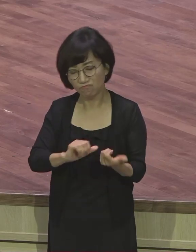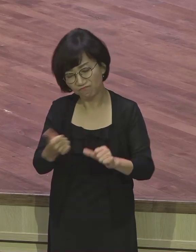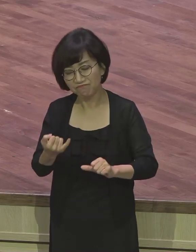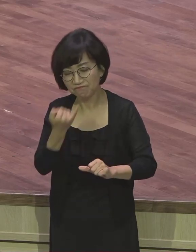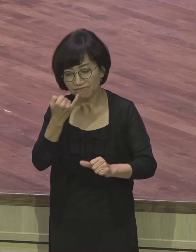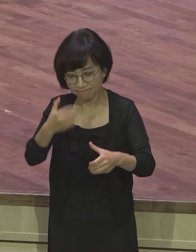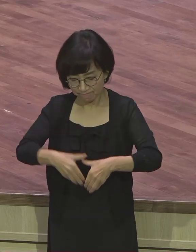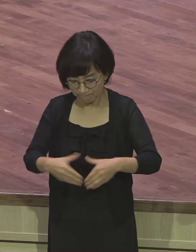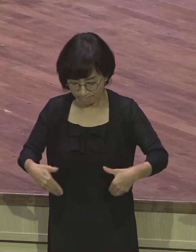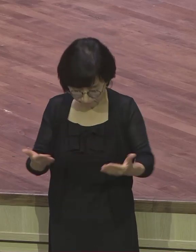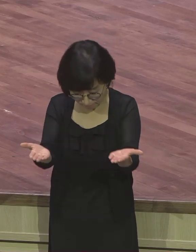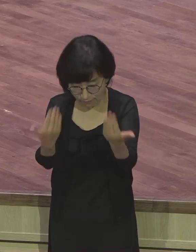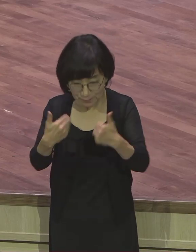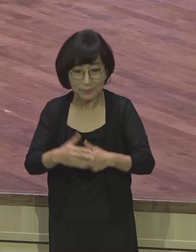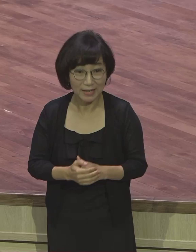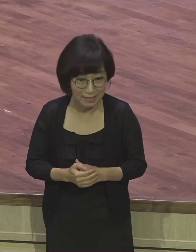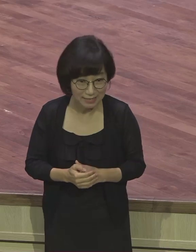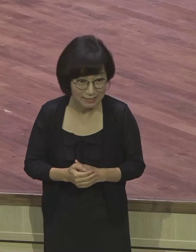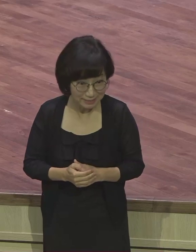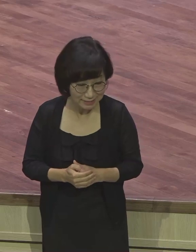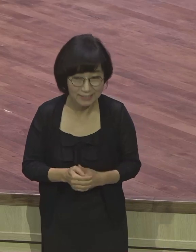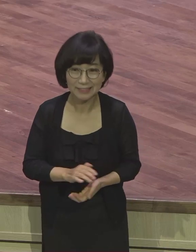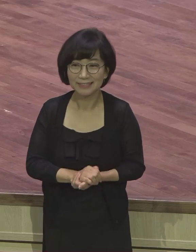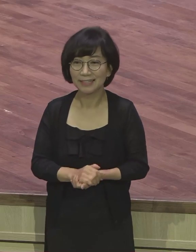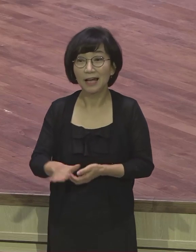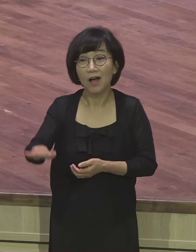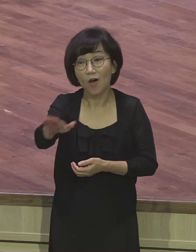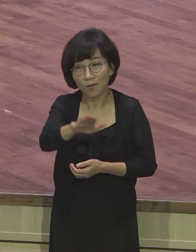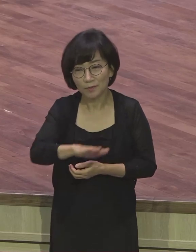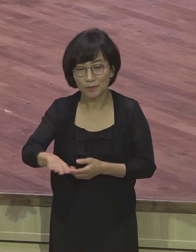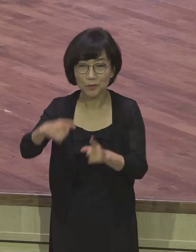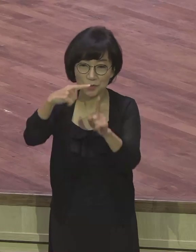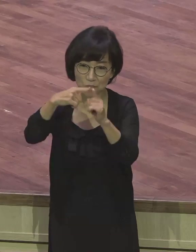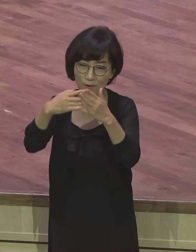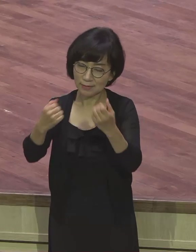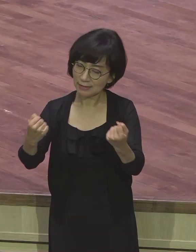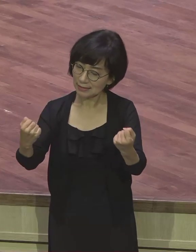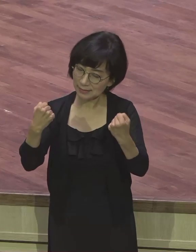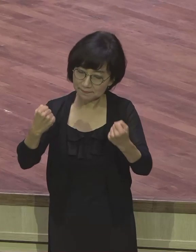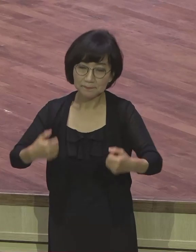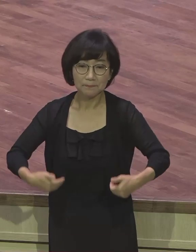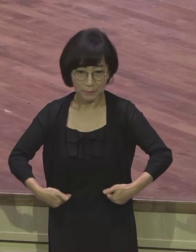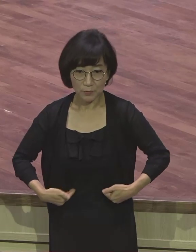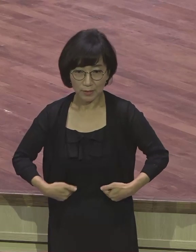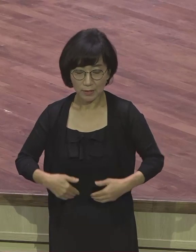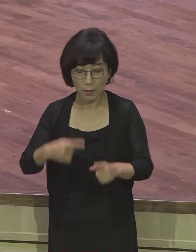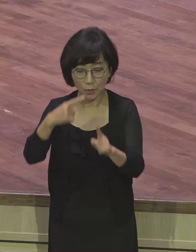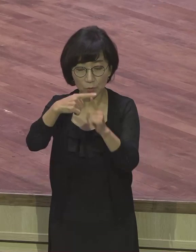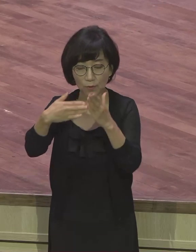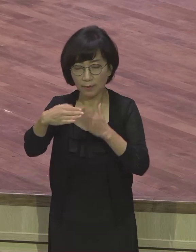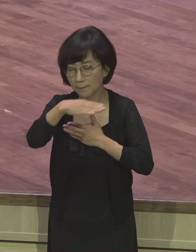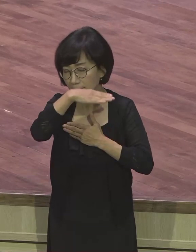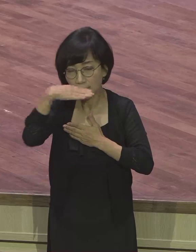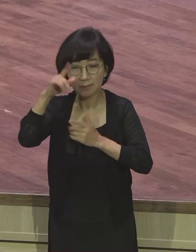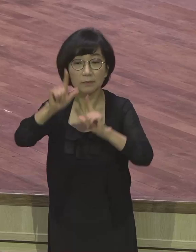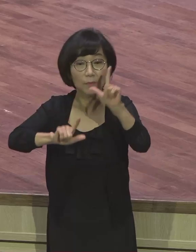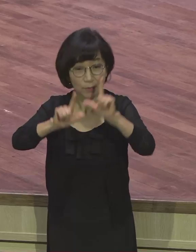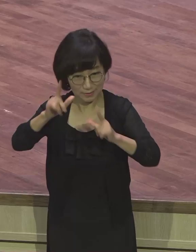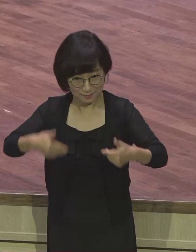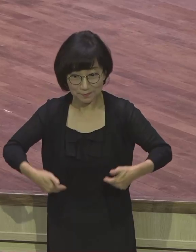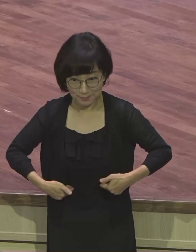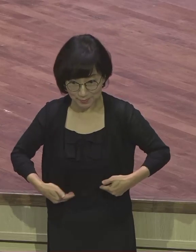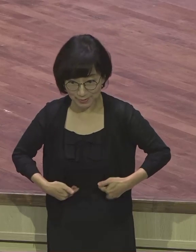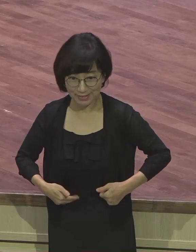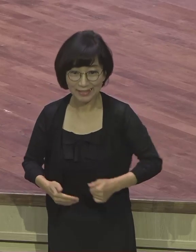여러분 교회가 힘을 얻고 올바로 써야 됩니다. 이 교회가 힘을 얻고 올바로 써야 돼. 바울은